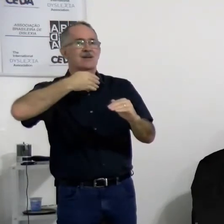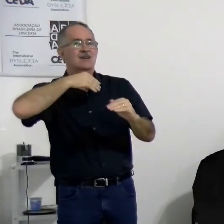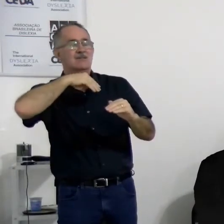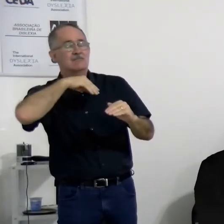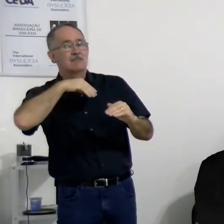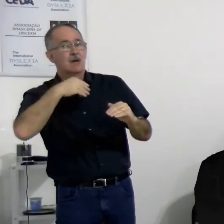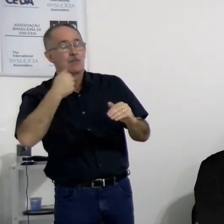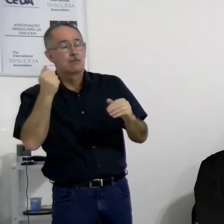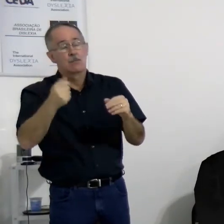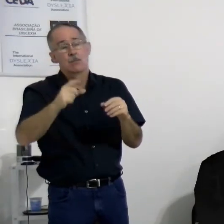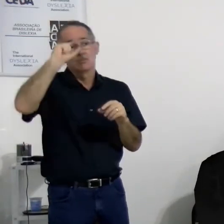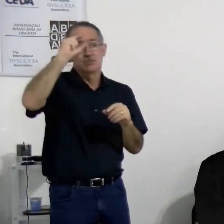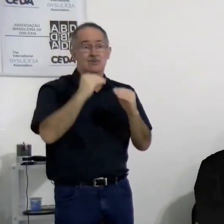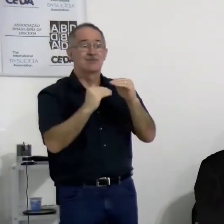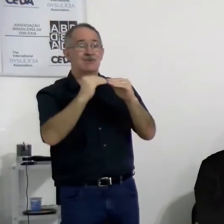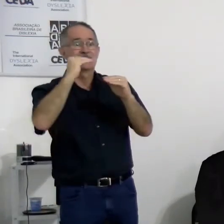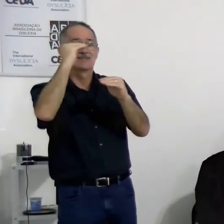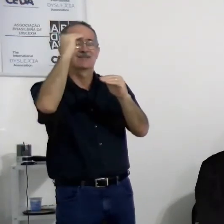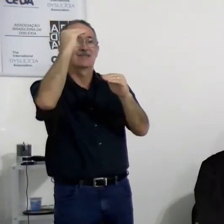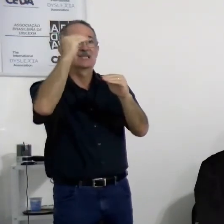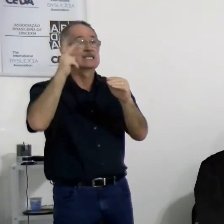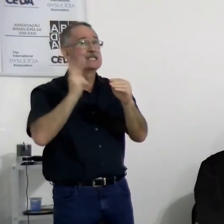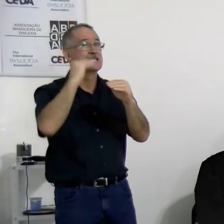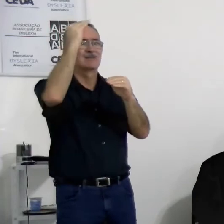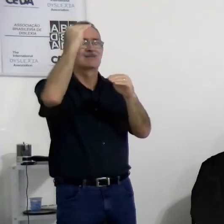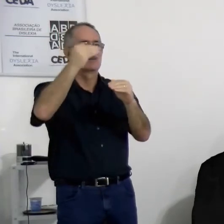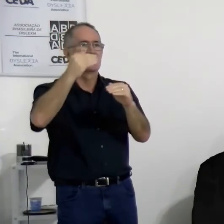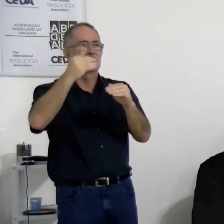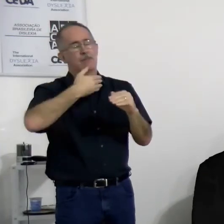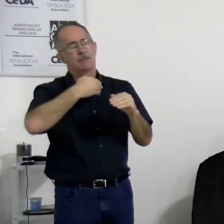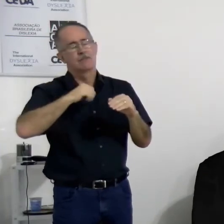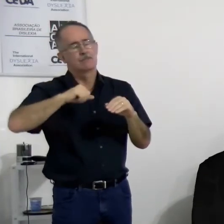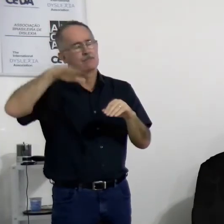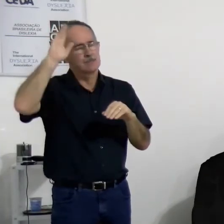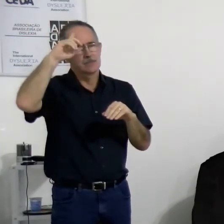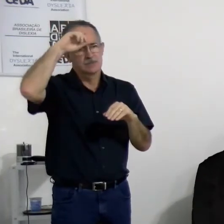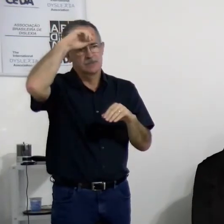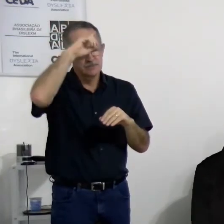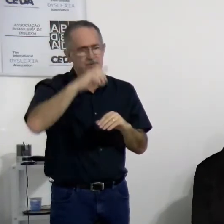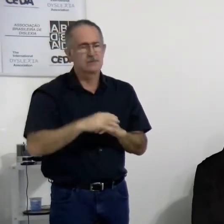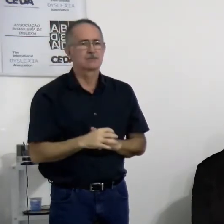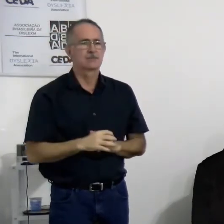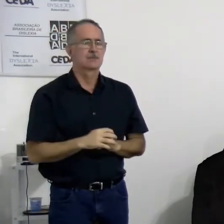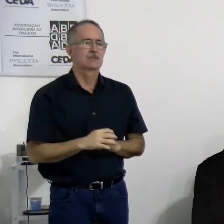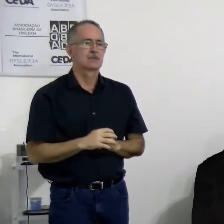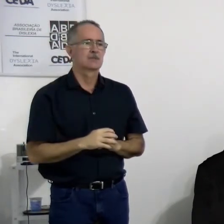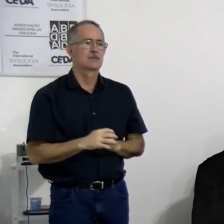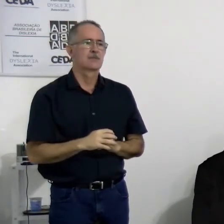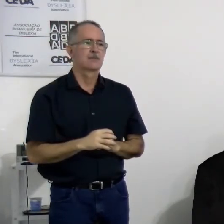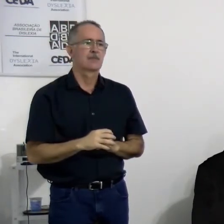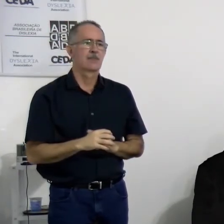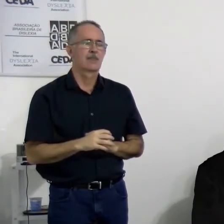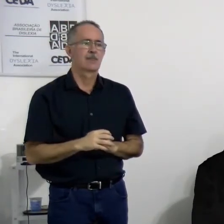Ou seja, intervenção precoce é mais eficaz, mais econômica, mais simples. So this is important. I know that